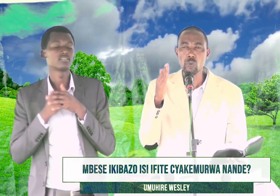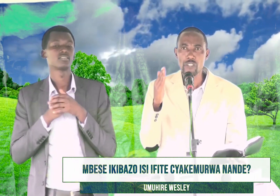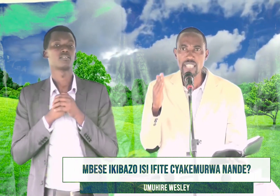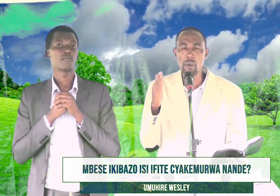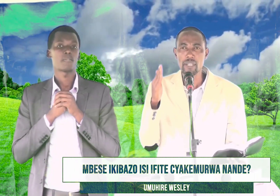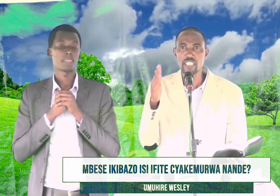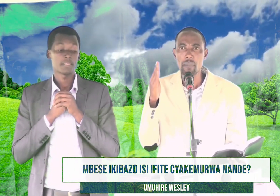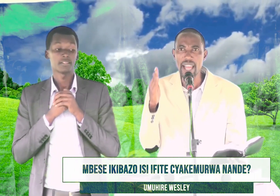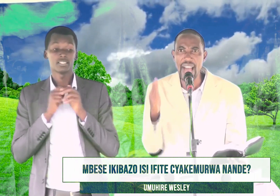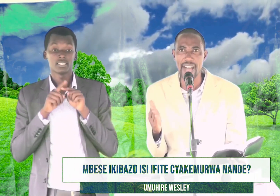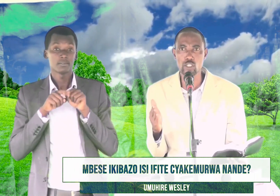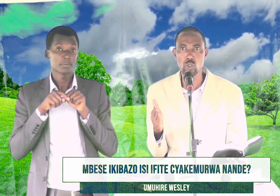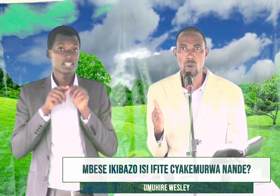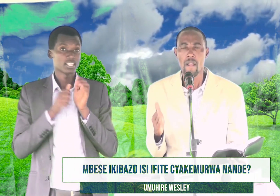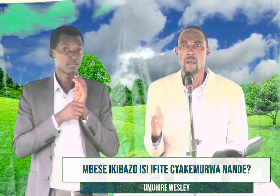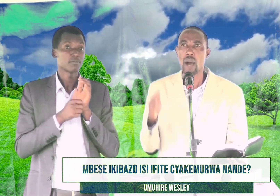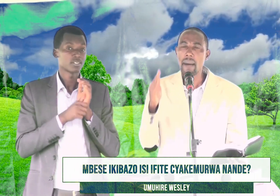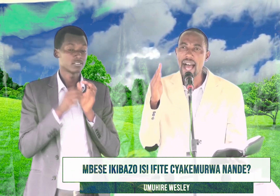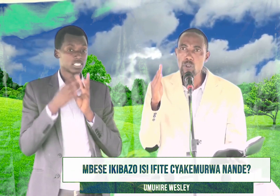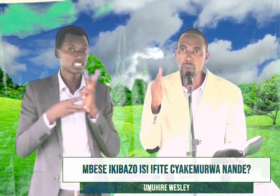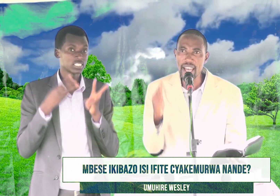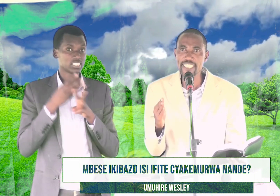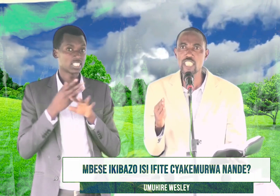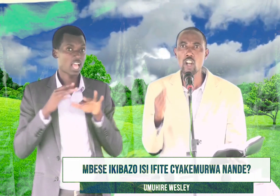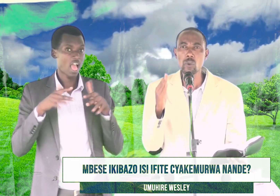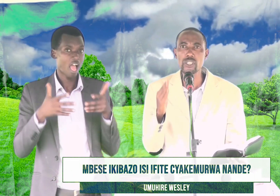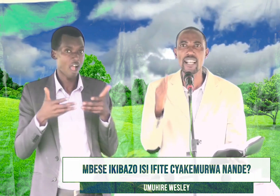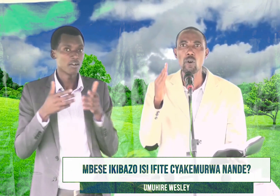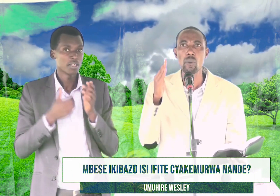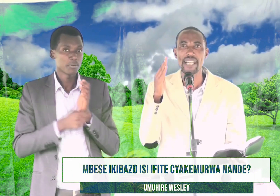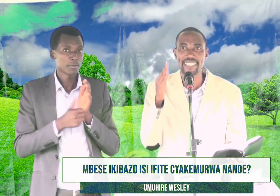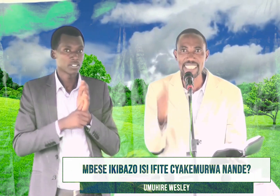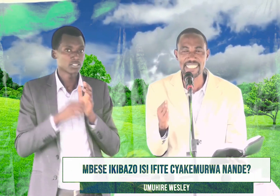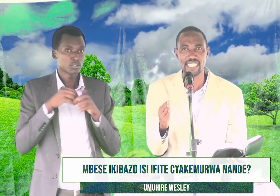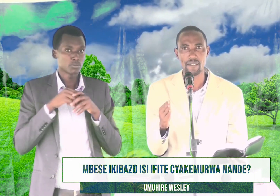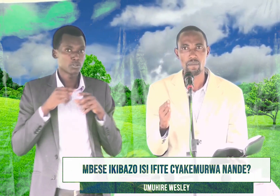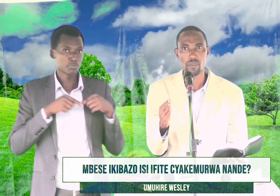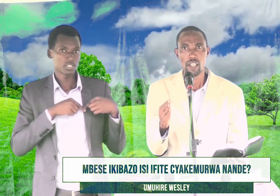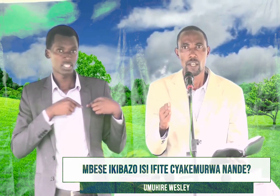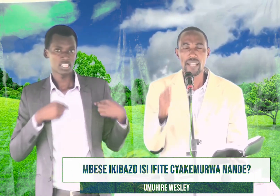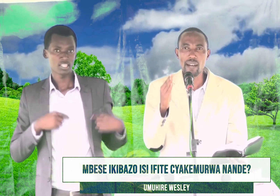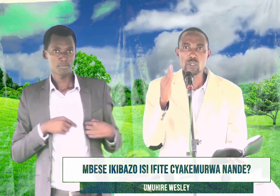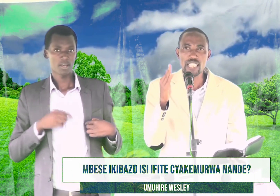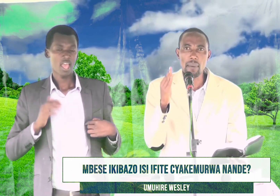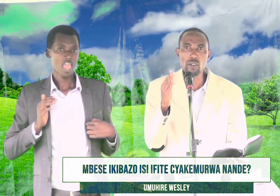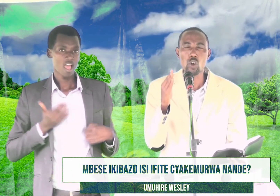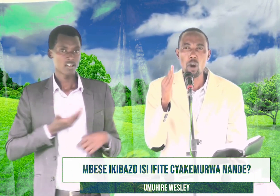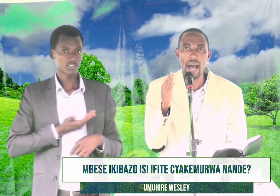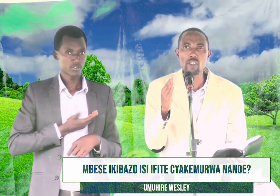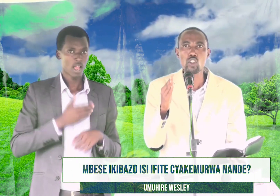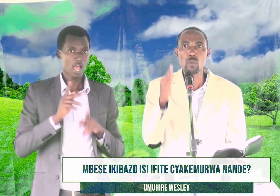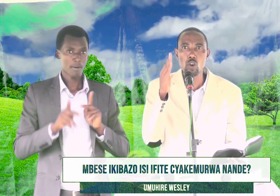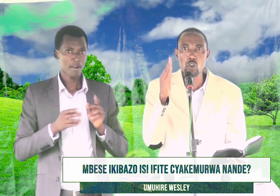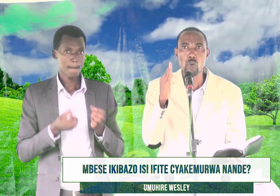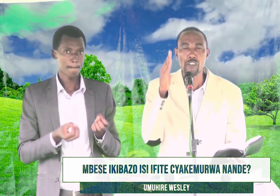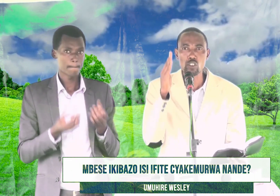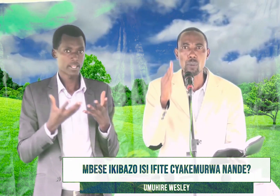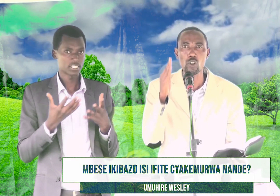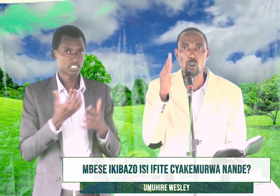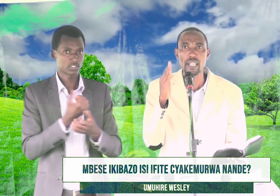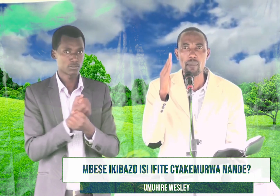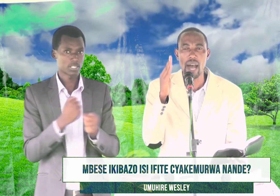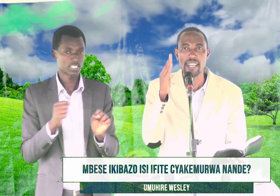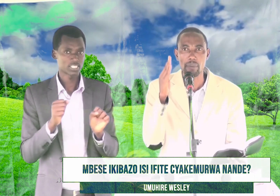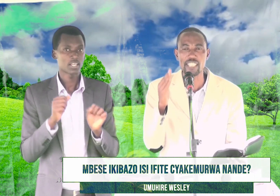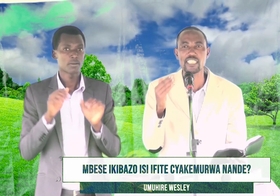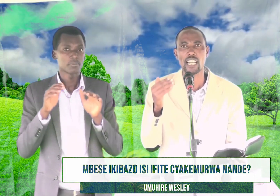n'ikibazo dufite mu mitima yacu ngo abantu benshi no kugira ngo ubakize biragusaba kurobanura umuntu ufite